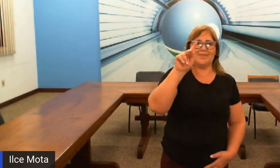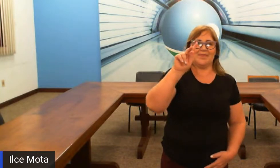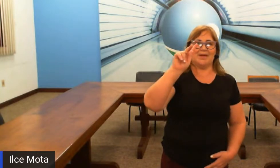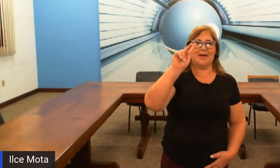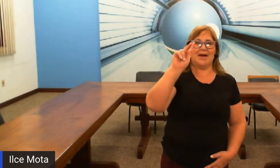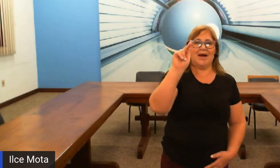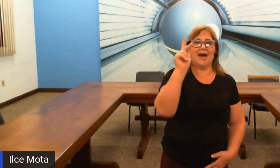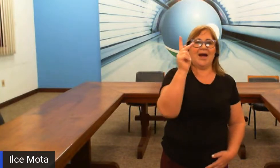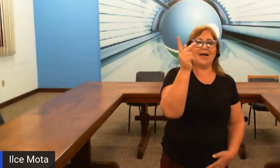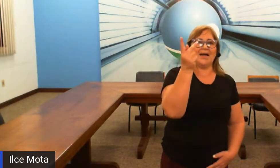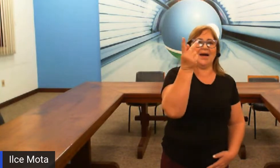H